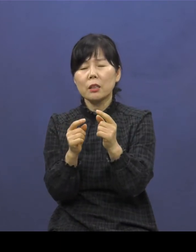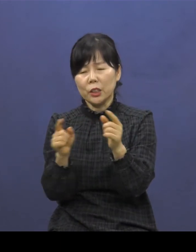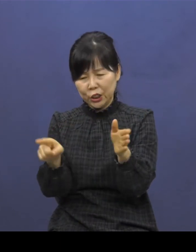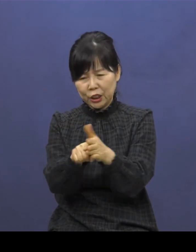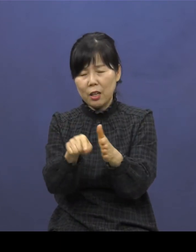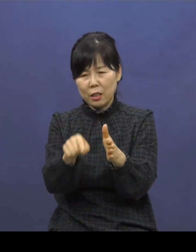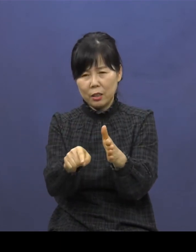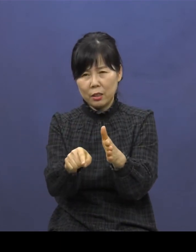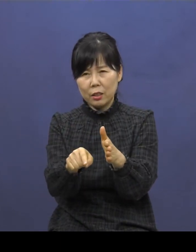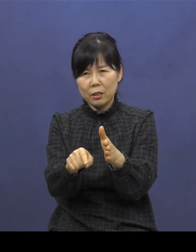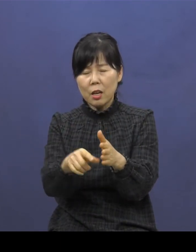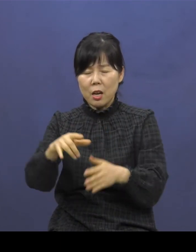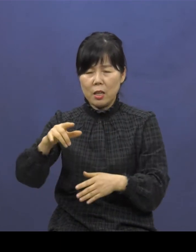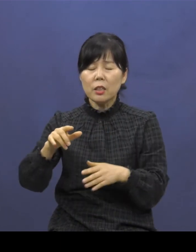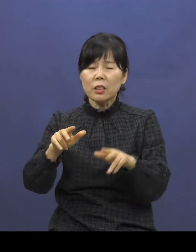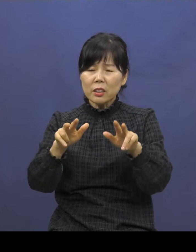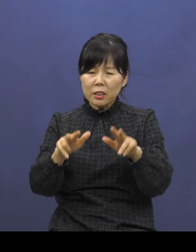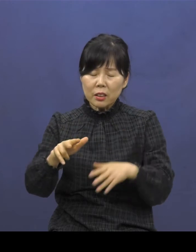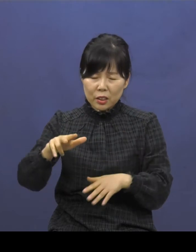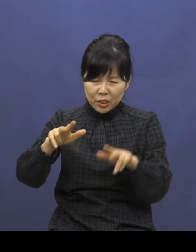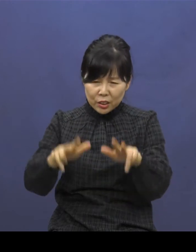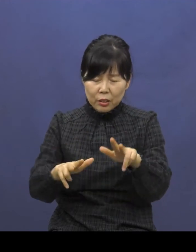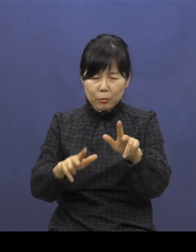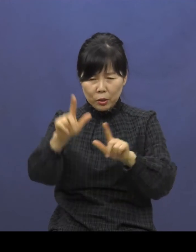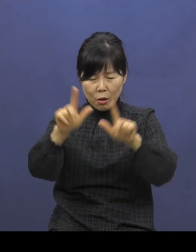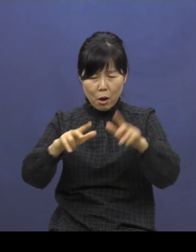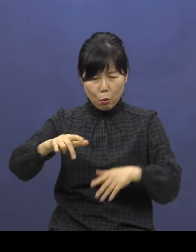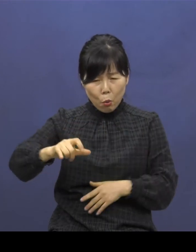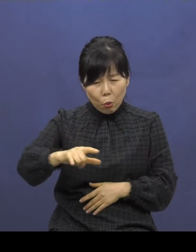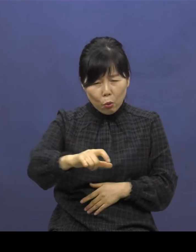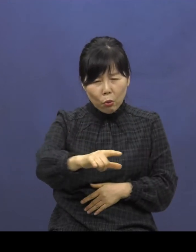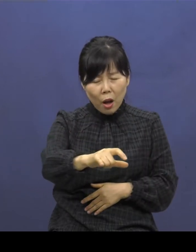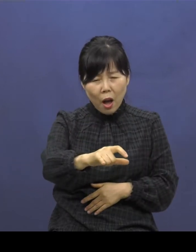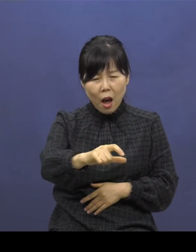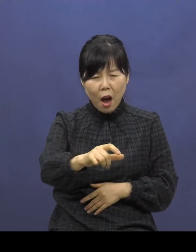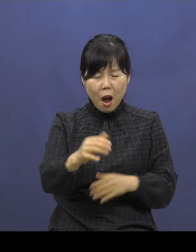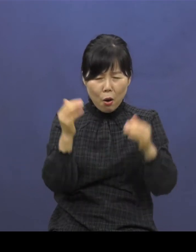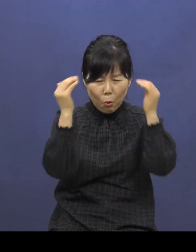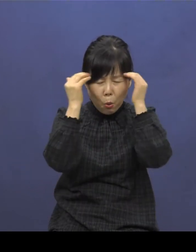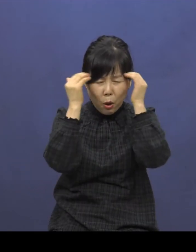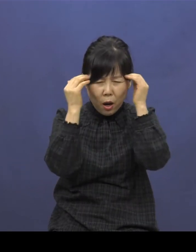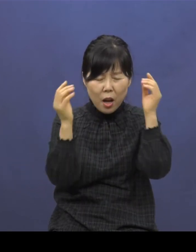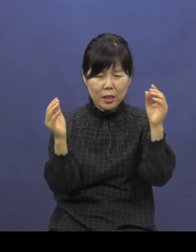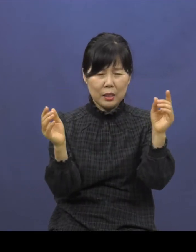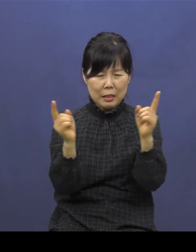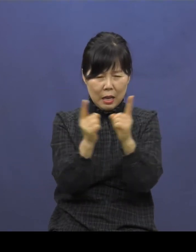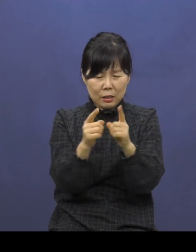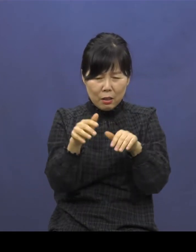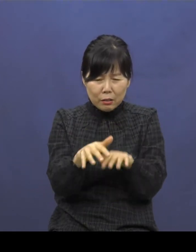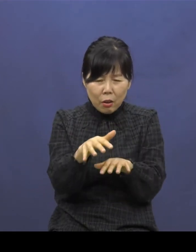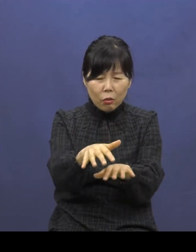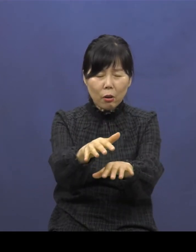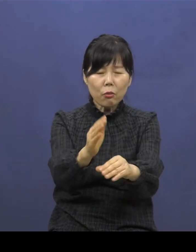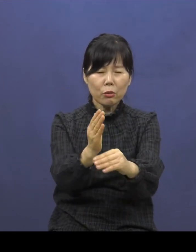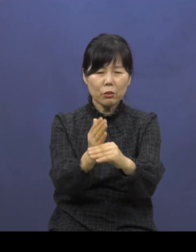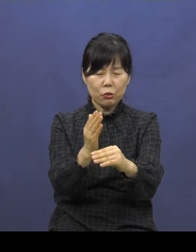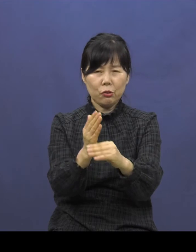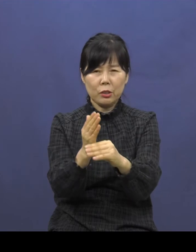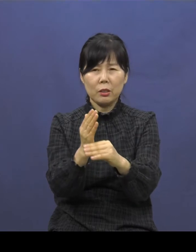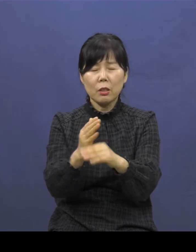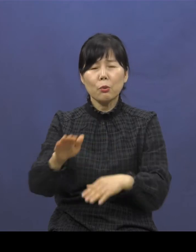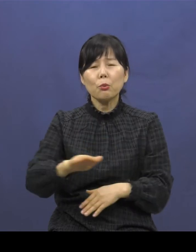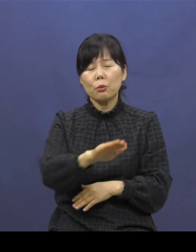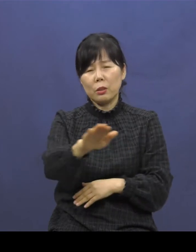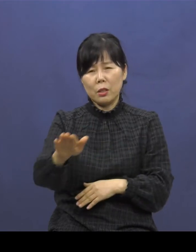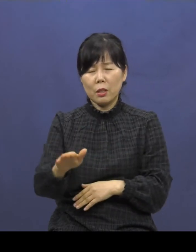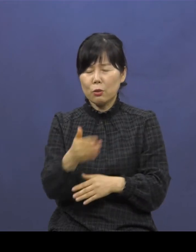바로 이것이 어쩌면 지금 이 우한 정말 이 코로나19로 고난의 행군을 하고 있는 우리 모두에게는요, 너무